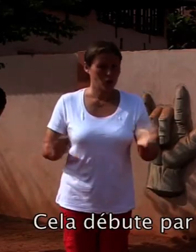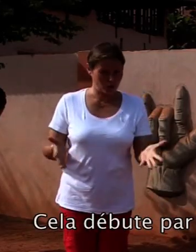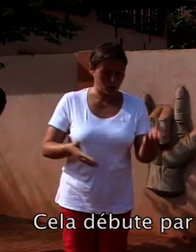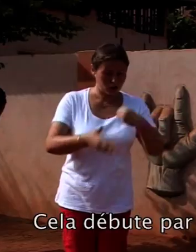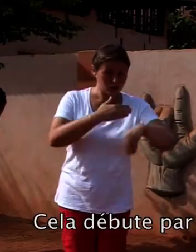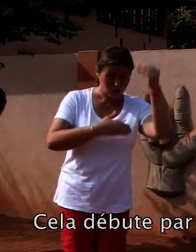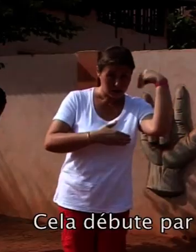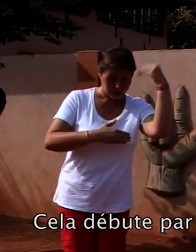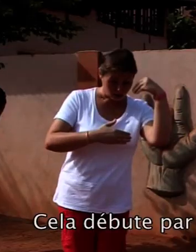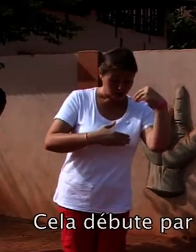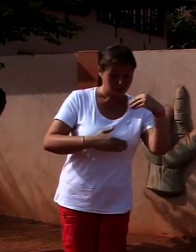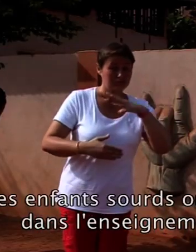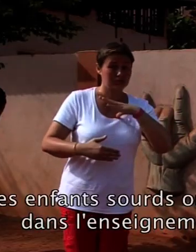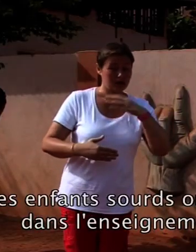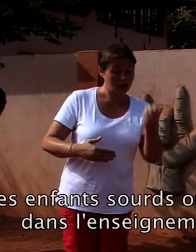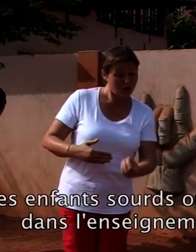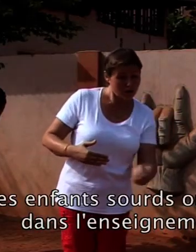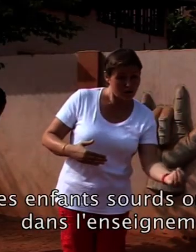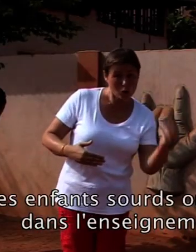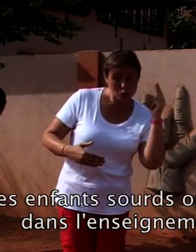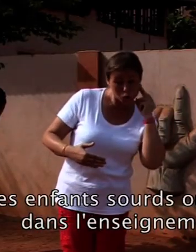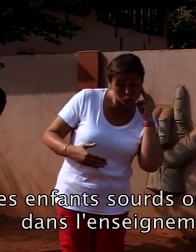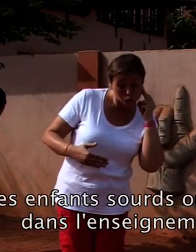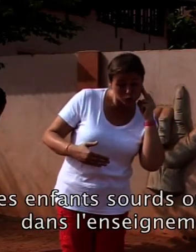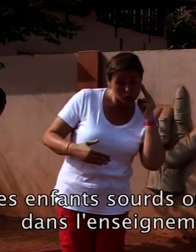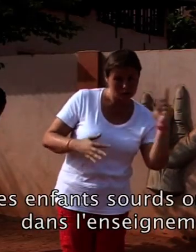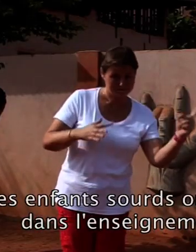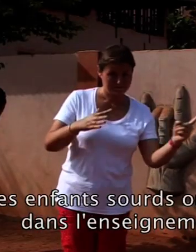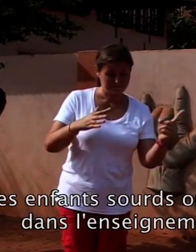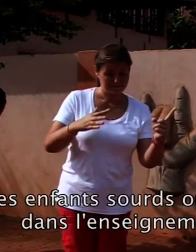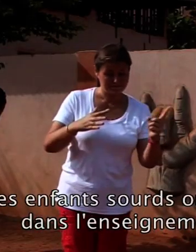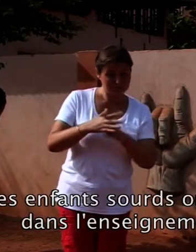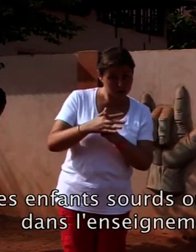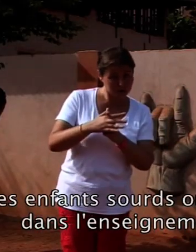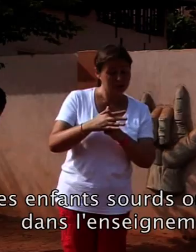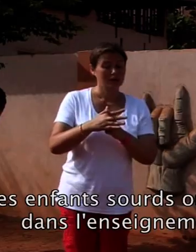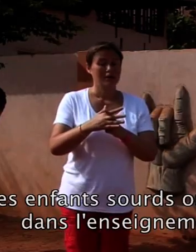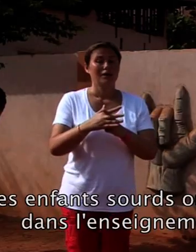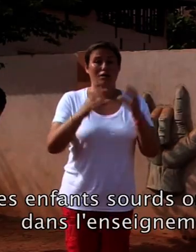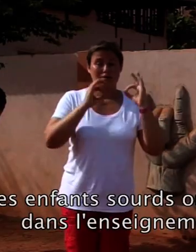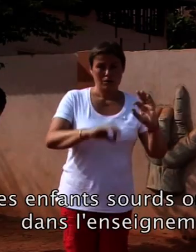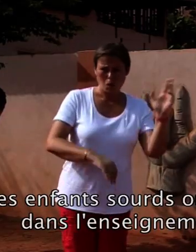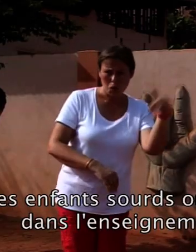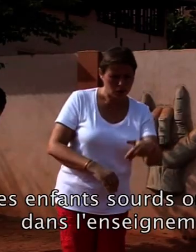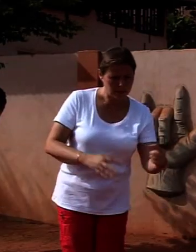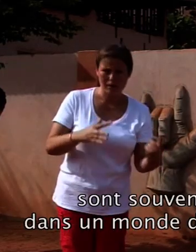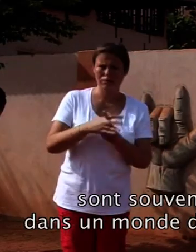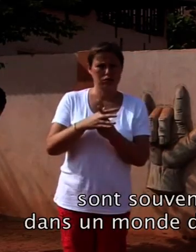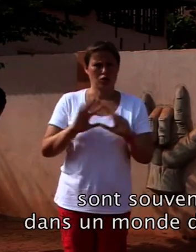la scolarité. Bien sûr, certains enfants sourds ou malentendants fréquentent l'enseignement traditionnel, mais